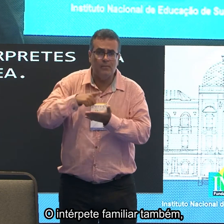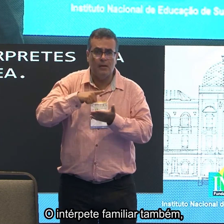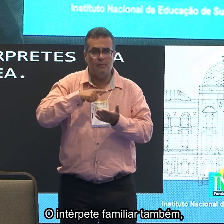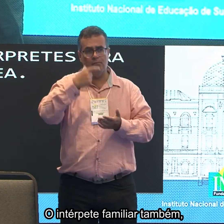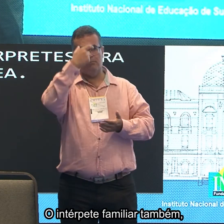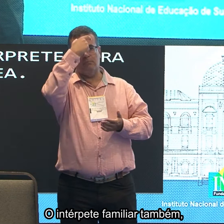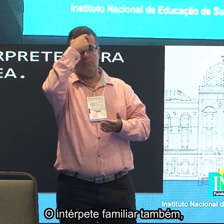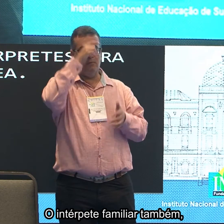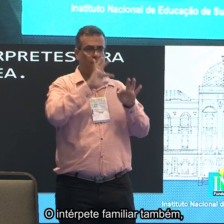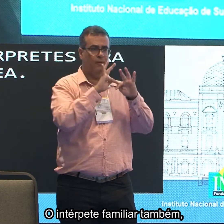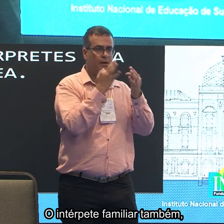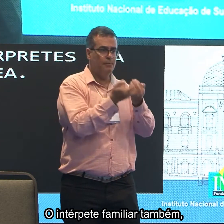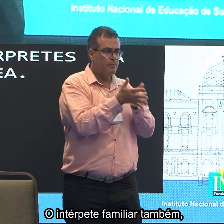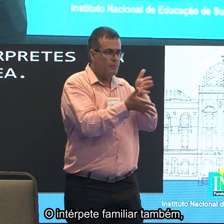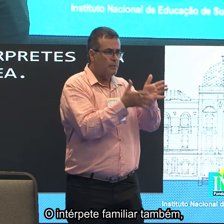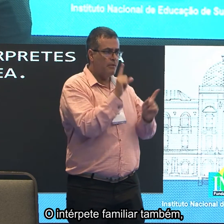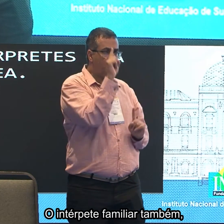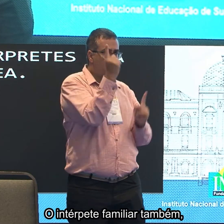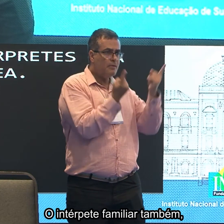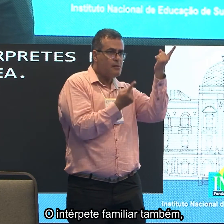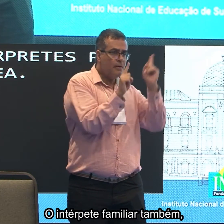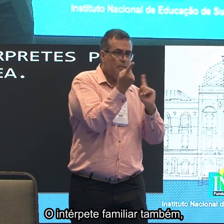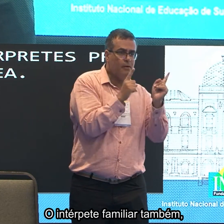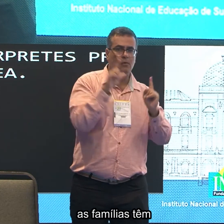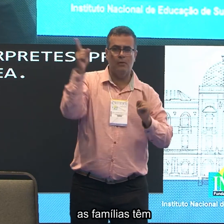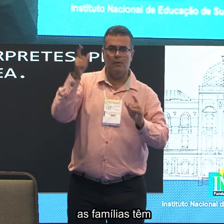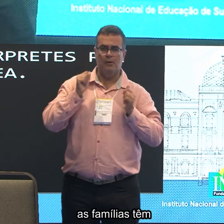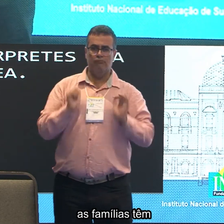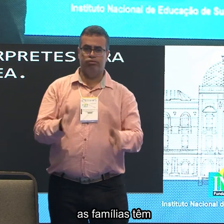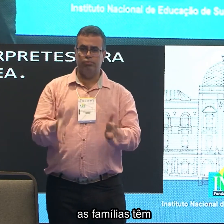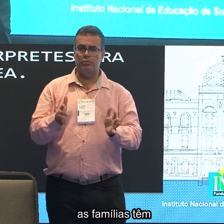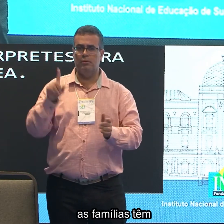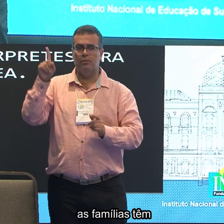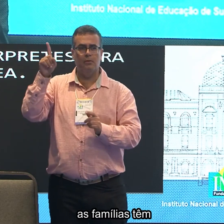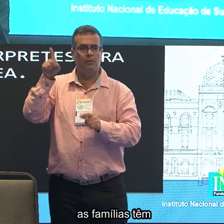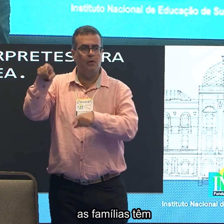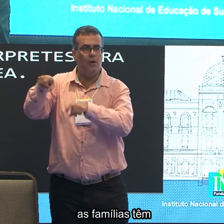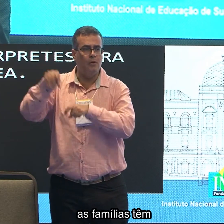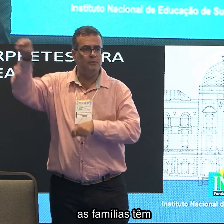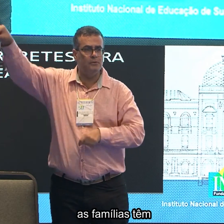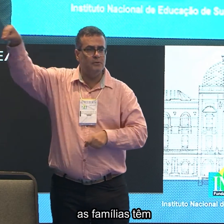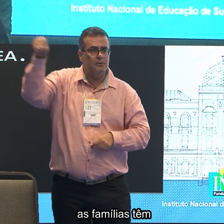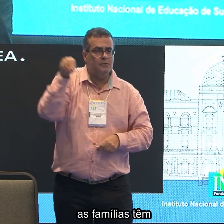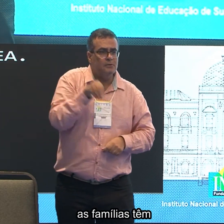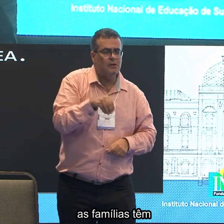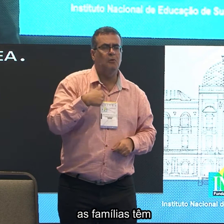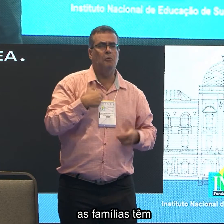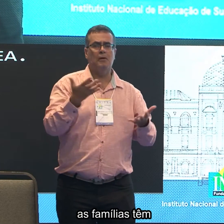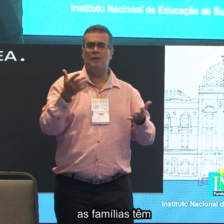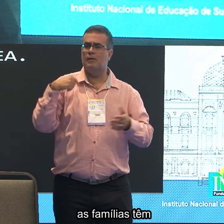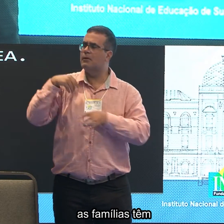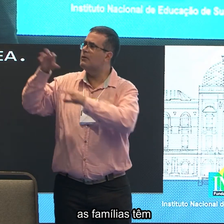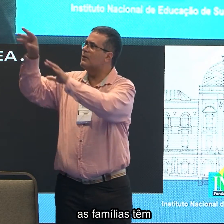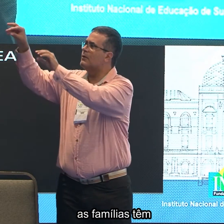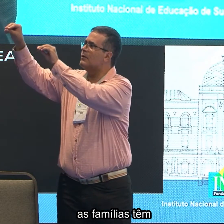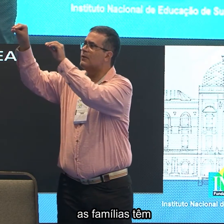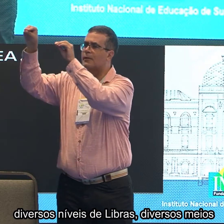O intérprete familiar também, que muitas famílias... as famílias têm